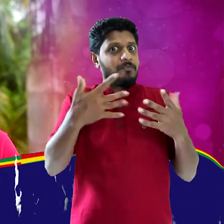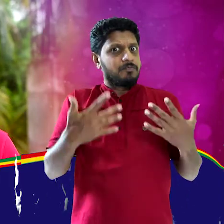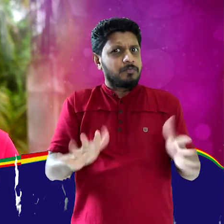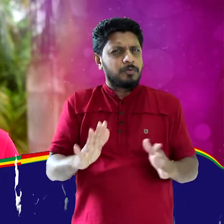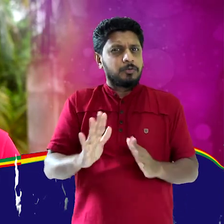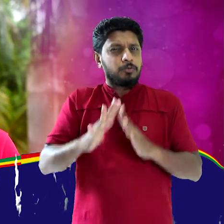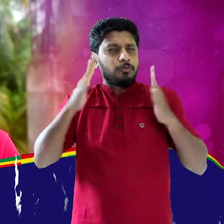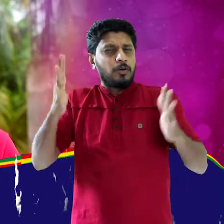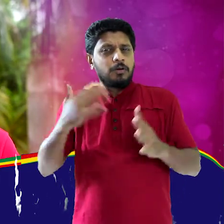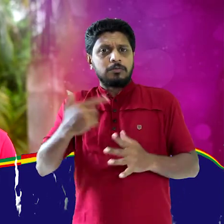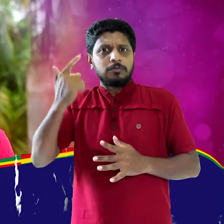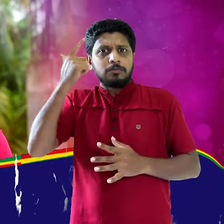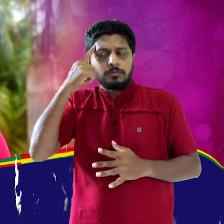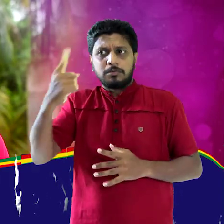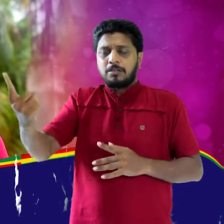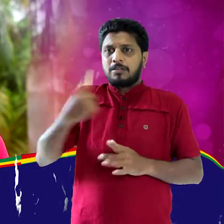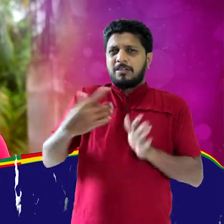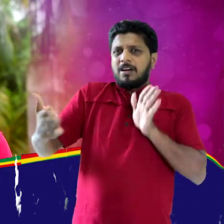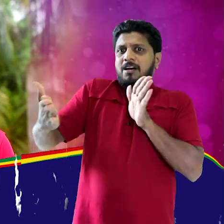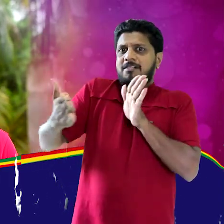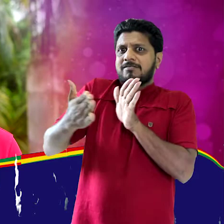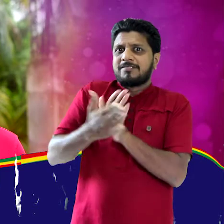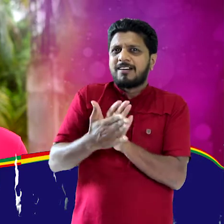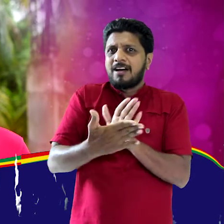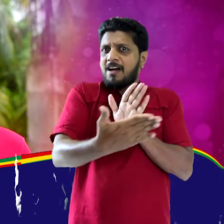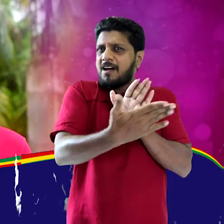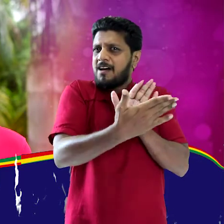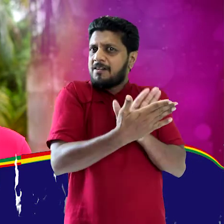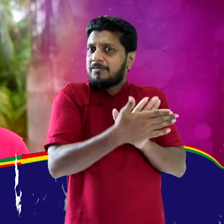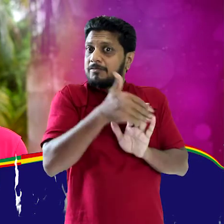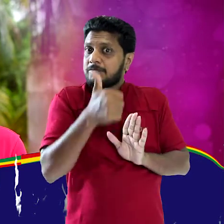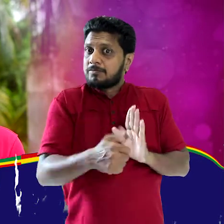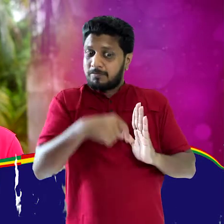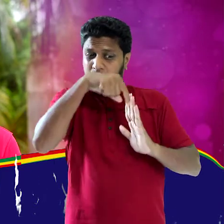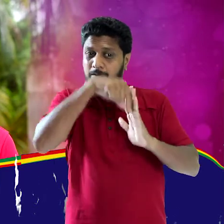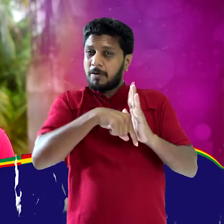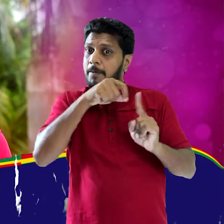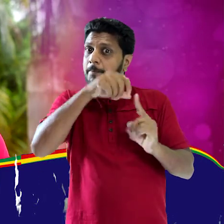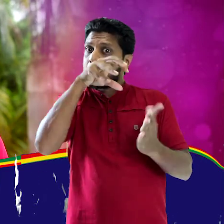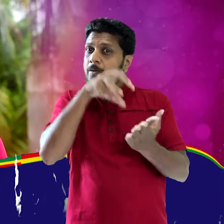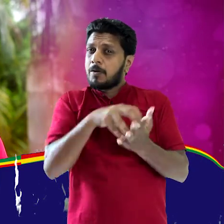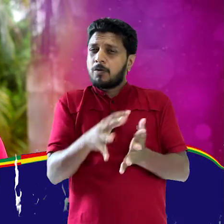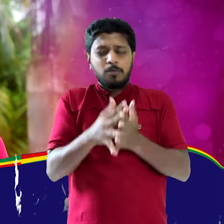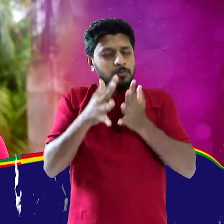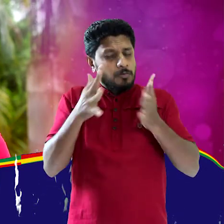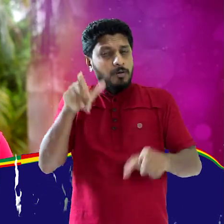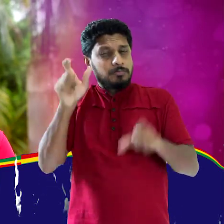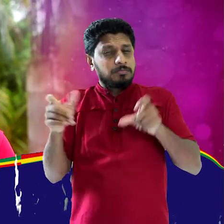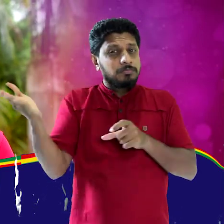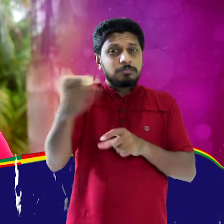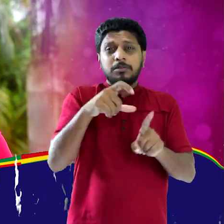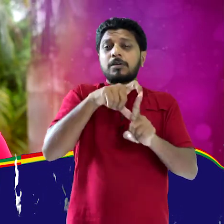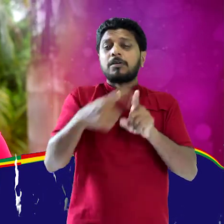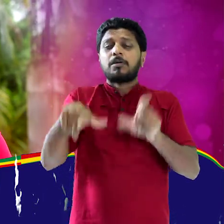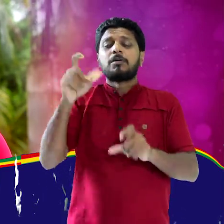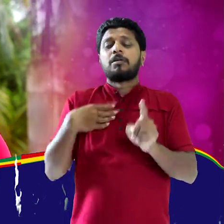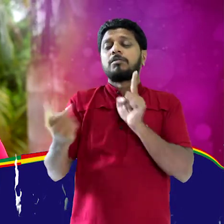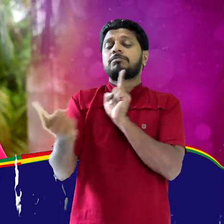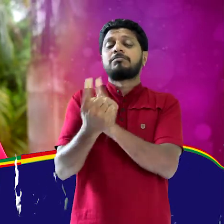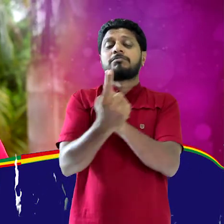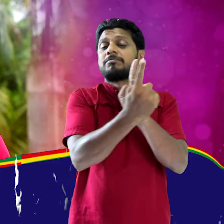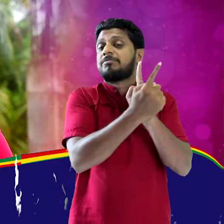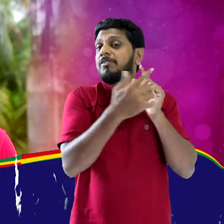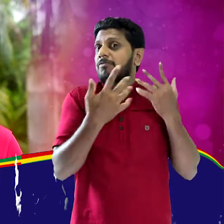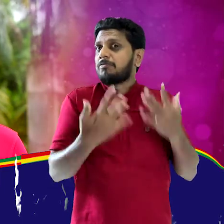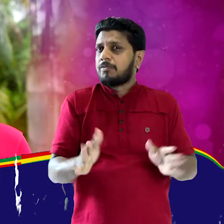බොහොම සංවේදී විදිහට ඔවුන් මා වෙත සමීප වුණා. දකුණු බලාතේ සියලුම ආබාධිතයන් එක්ක ගනුදෙනු කරපු ප්‍රතිවිද්‍යලෙක් විදිහට ඔවුන්ගේ ප්‍රශ්න මම